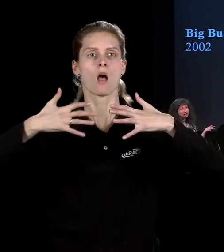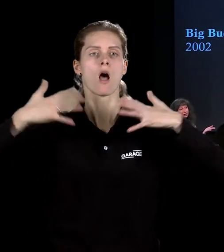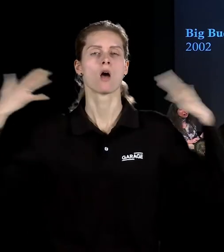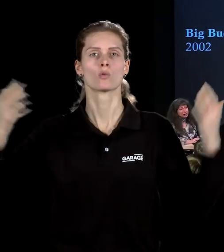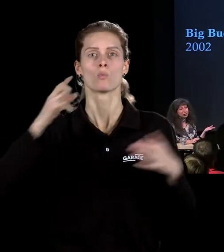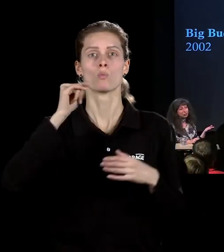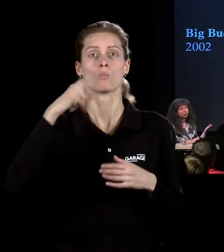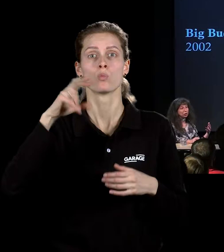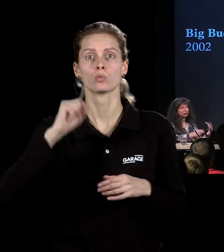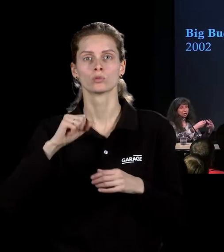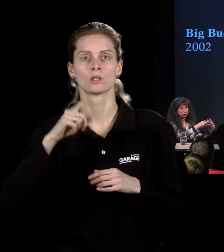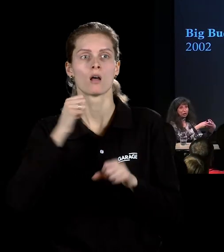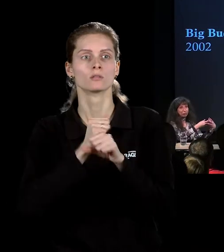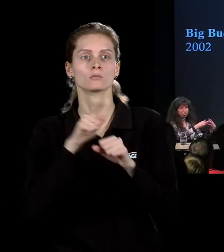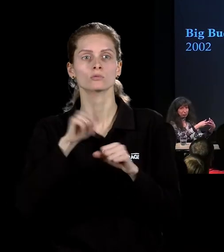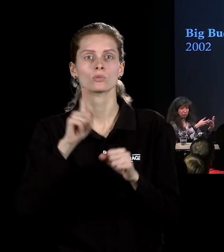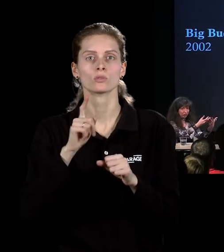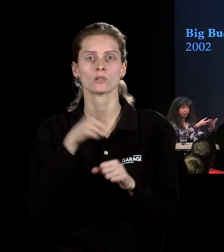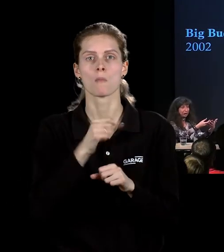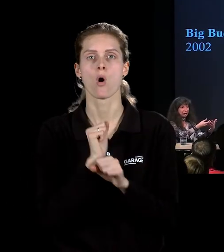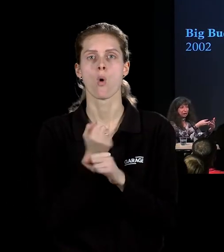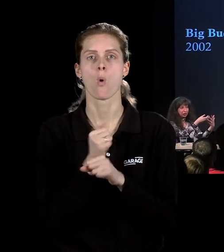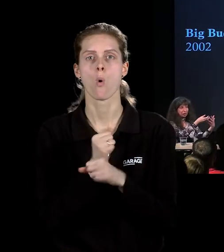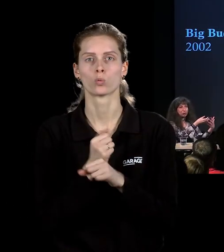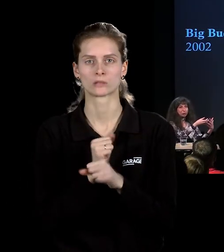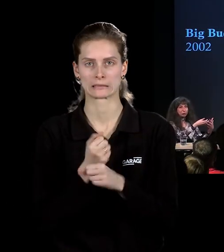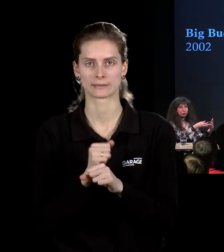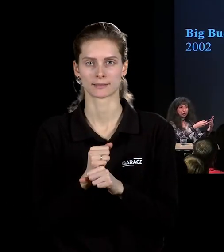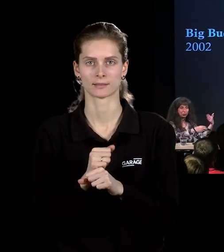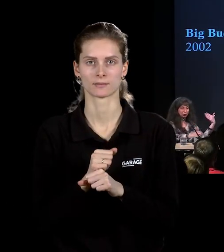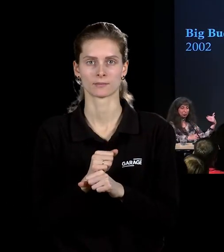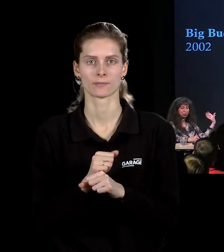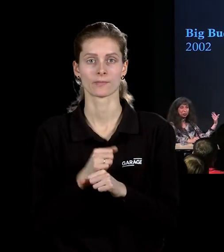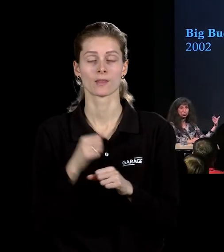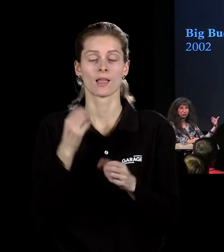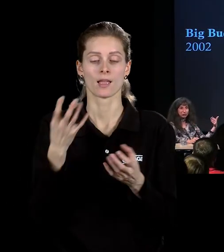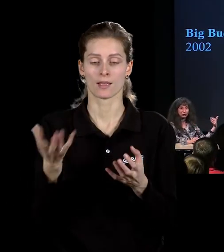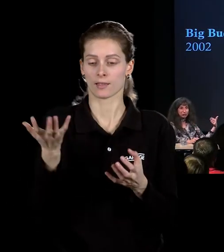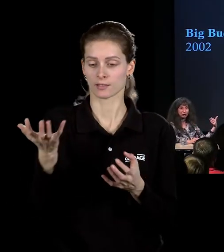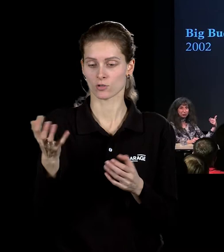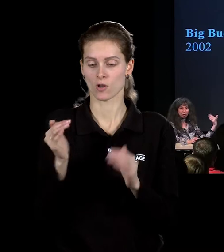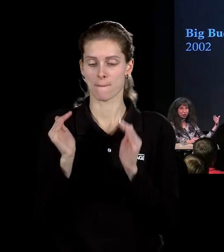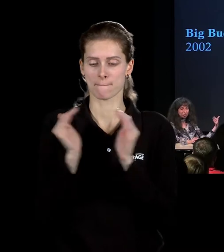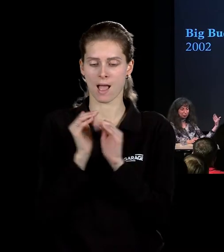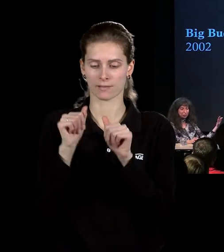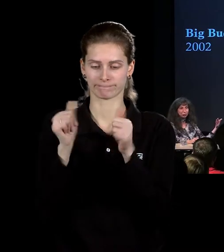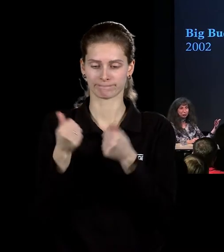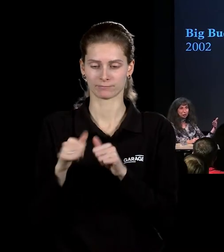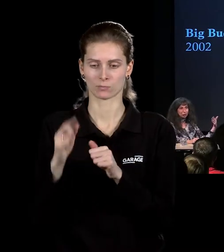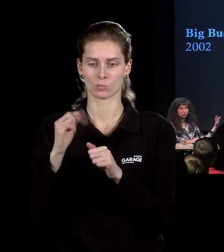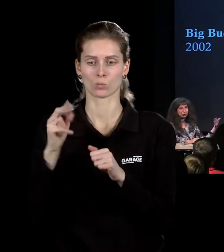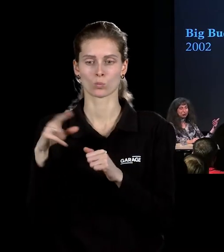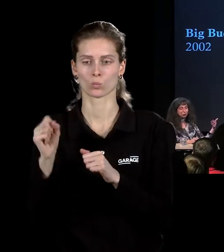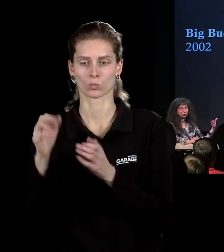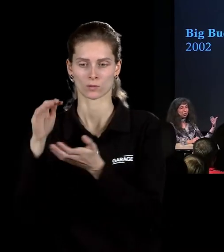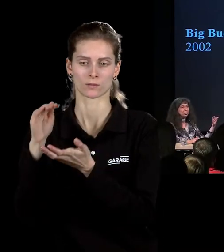костей, так сказать, которые держат его, изваяние держит маленькую статуэтку, подобие, изображающее самого